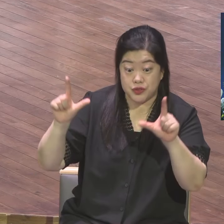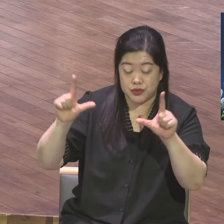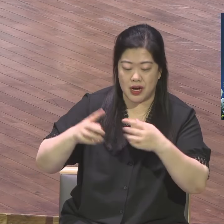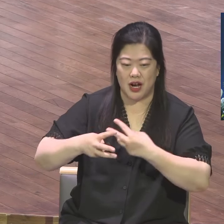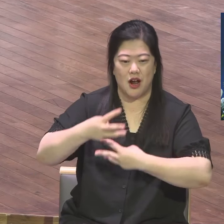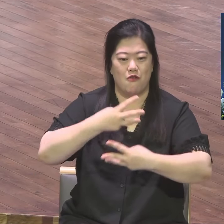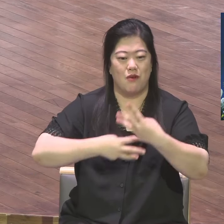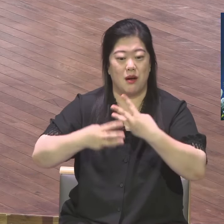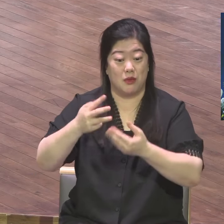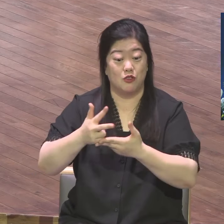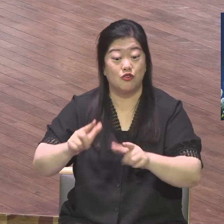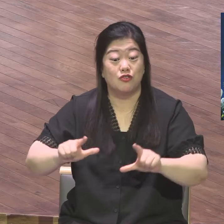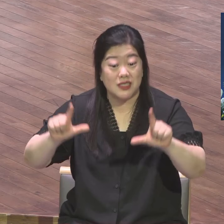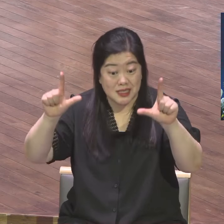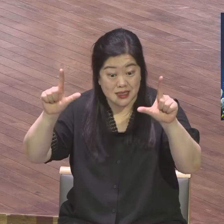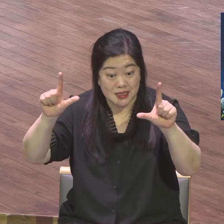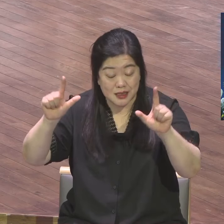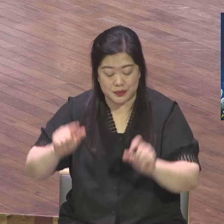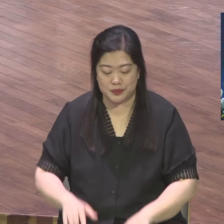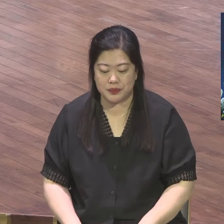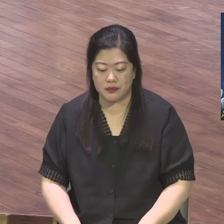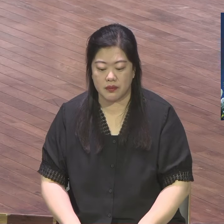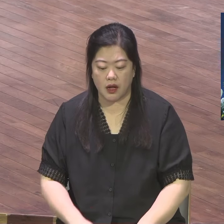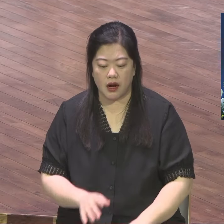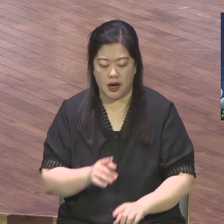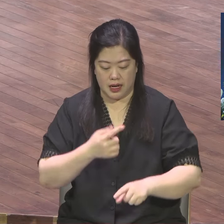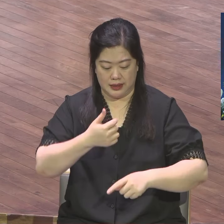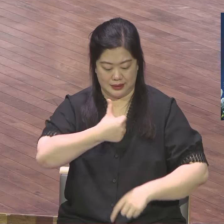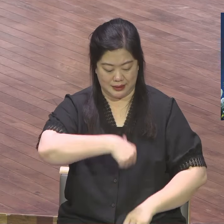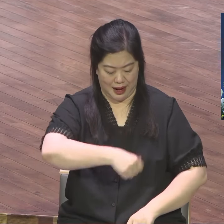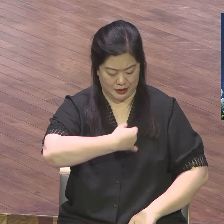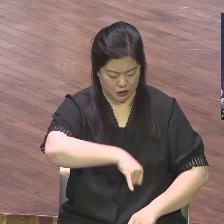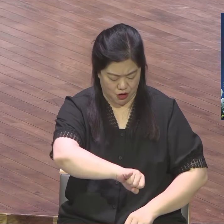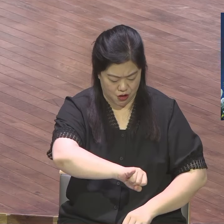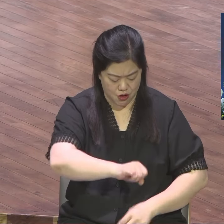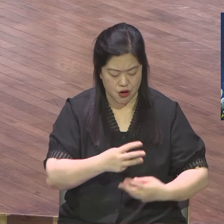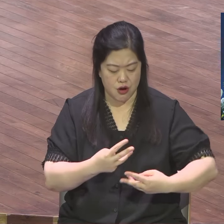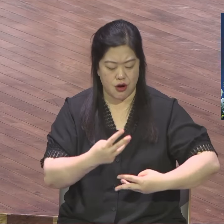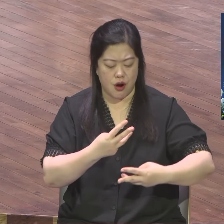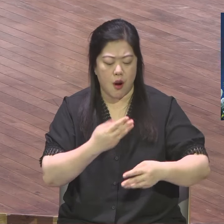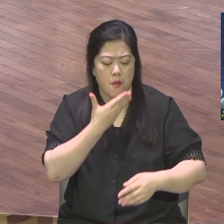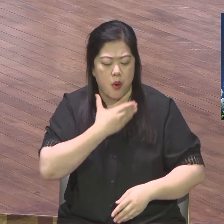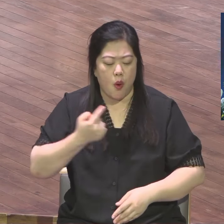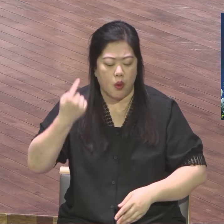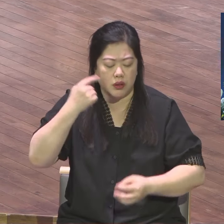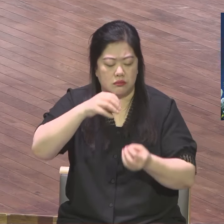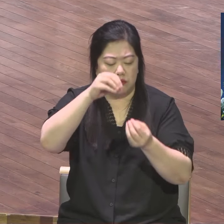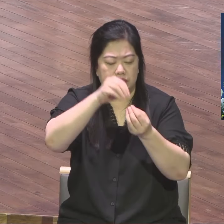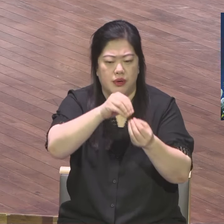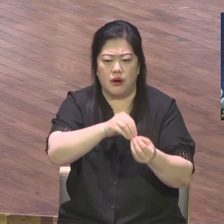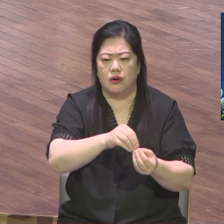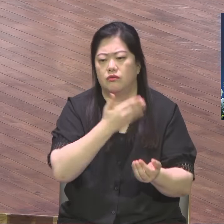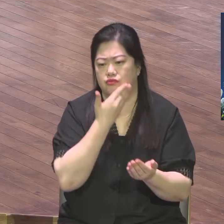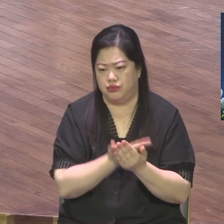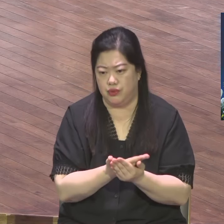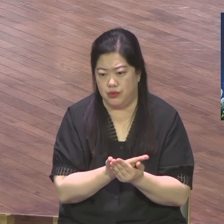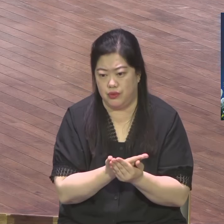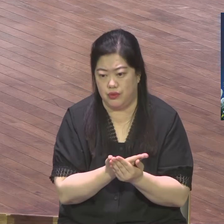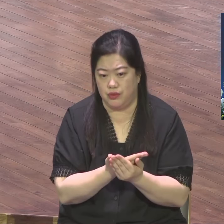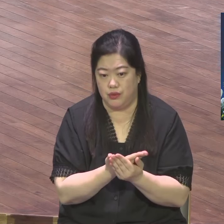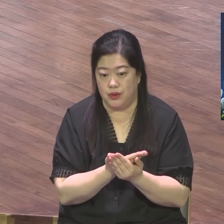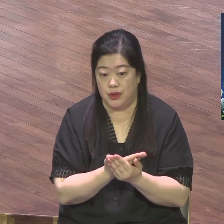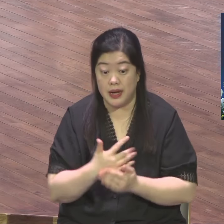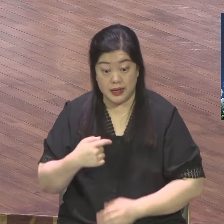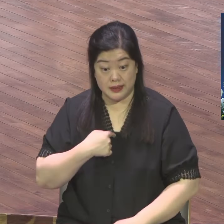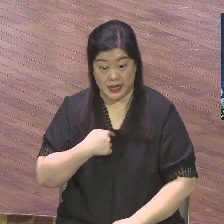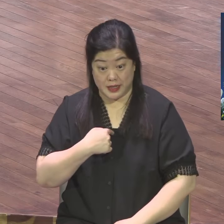자녀들의 언약을 전달하는 중요성. 저는요 우리 가족들 내 이름 다 손주들까지 이름 매일 부르면서 하루